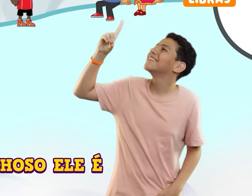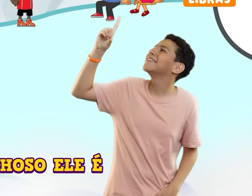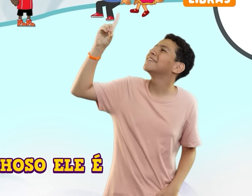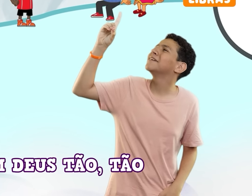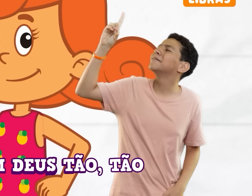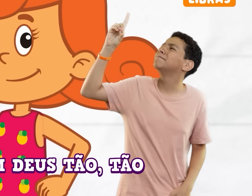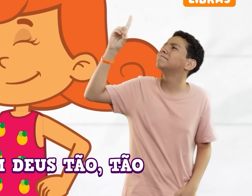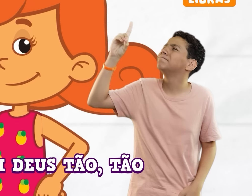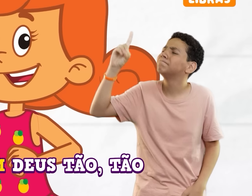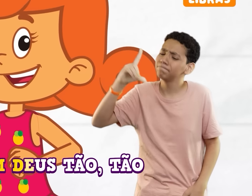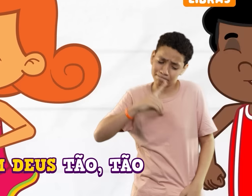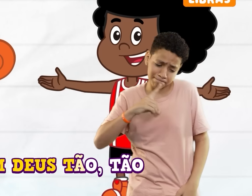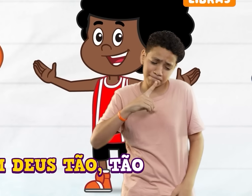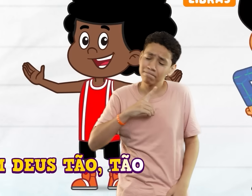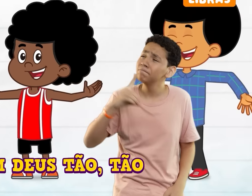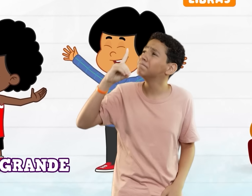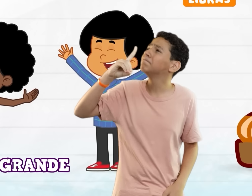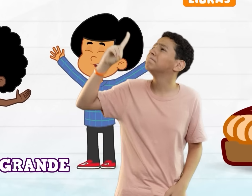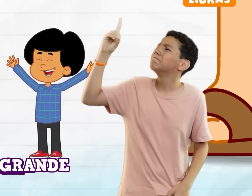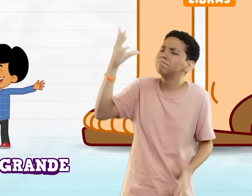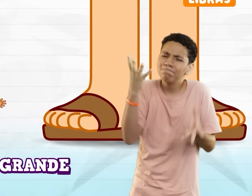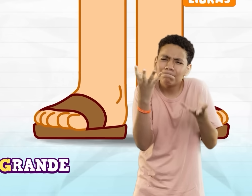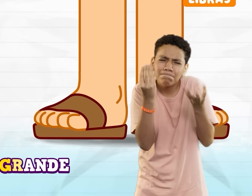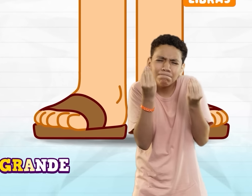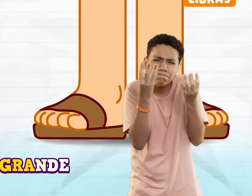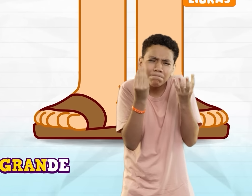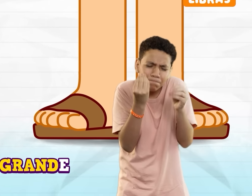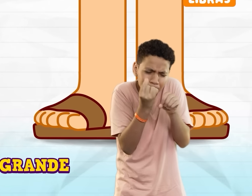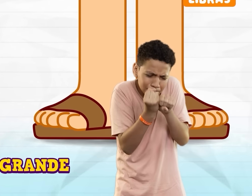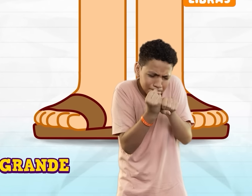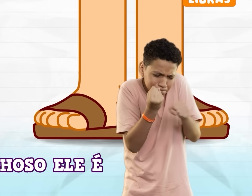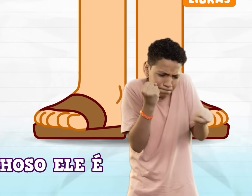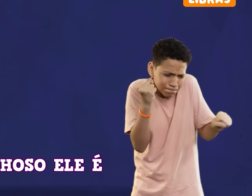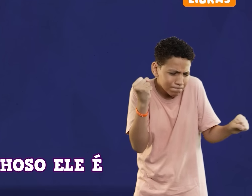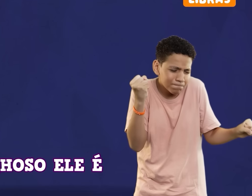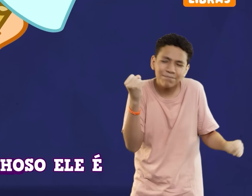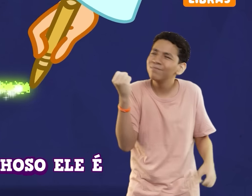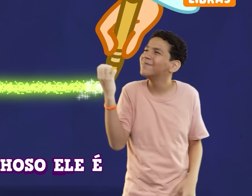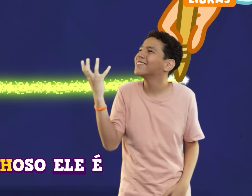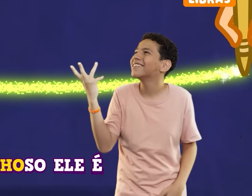é. Eu tenho um Deus tão, tão, tão grande.